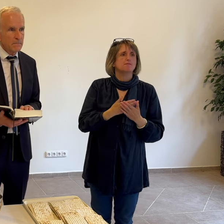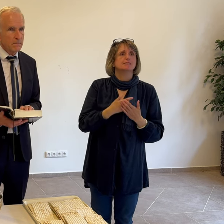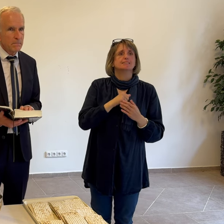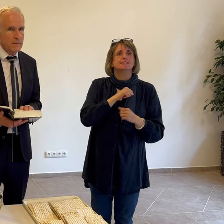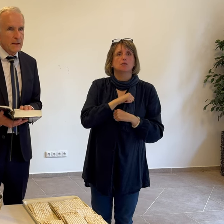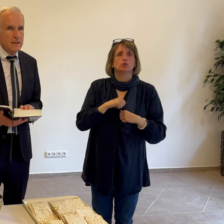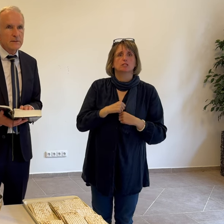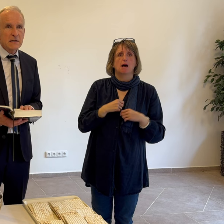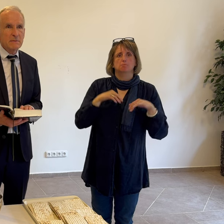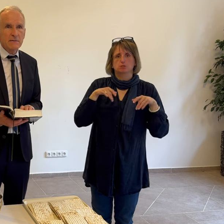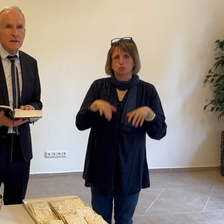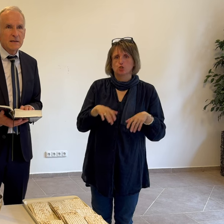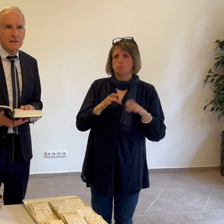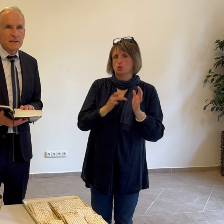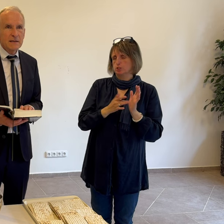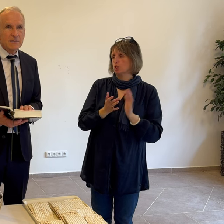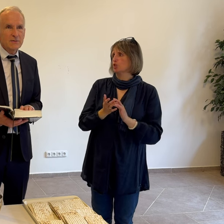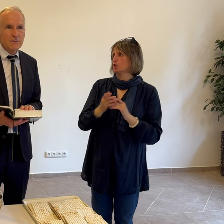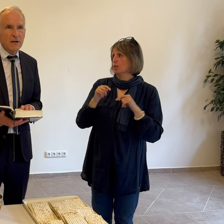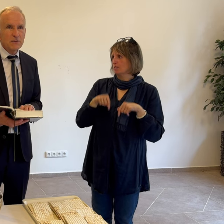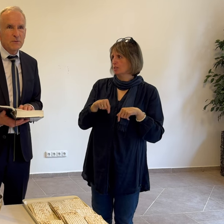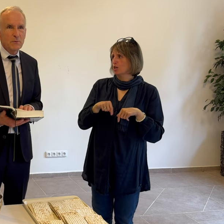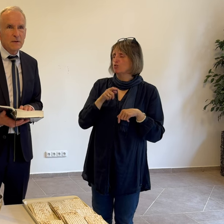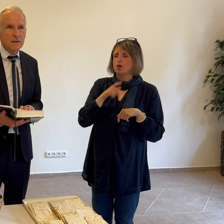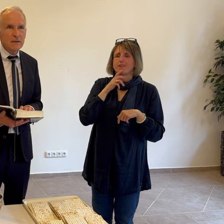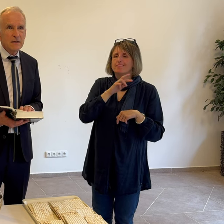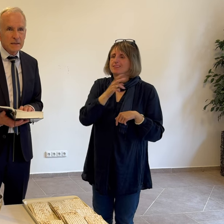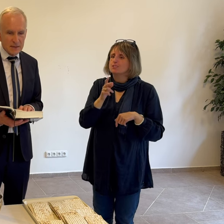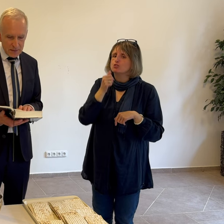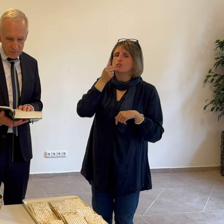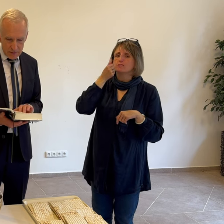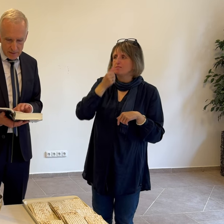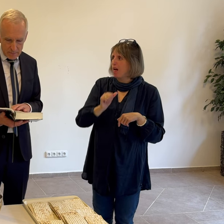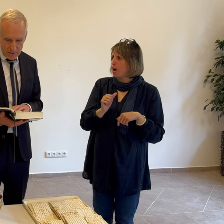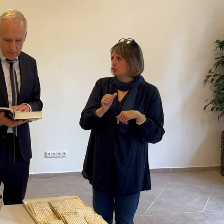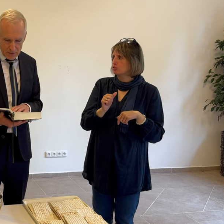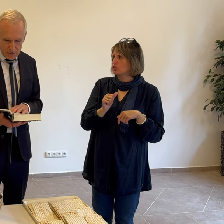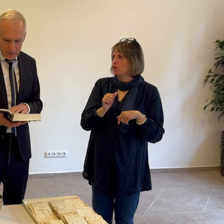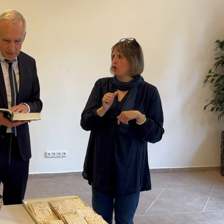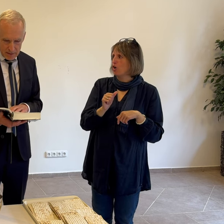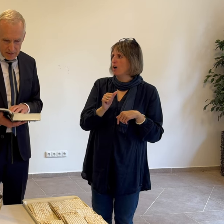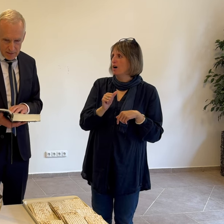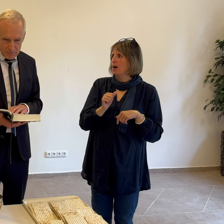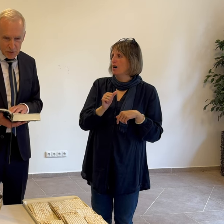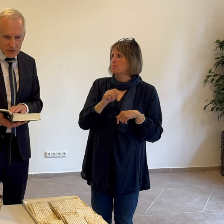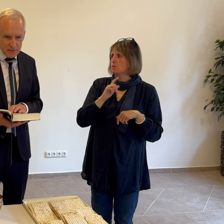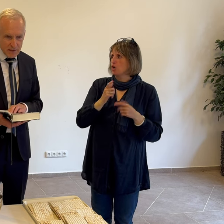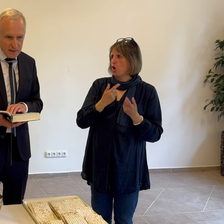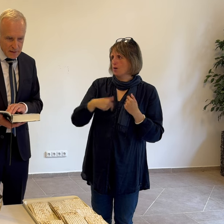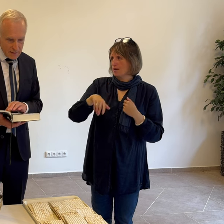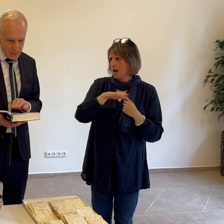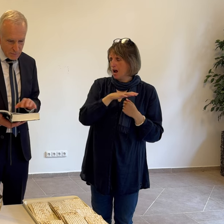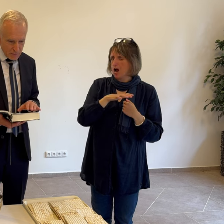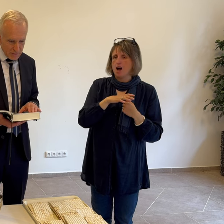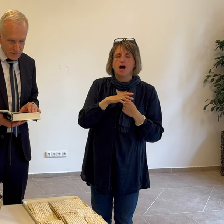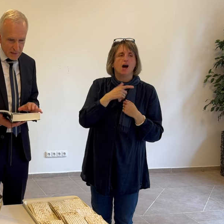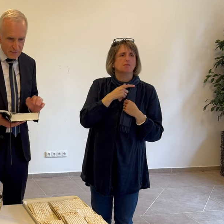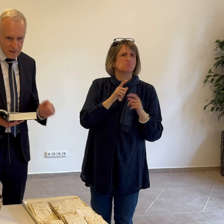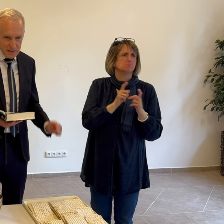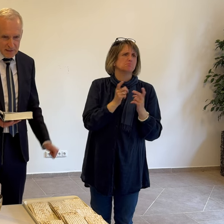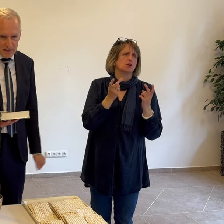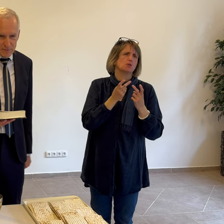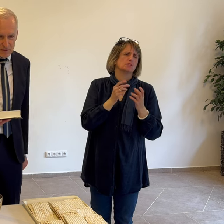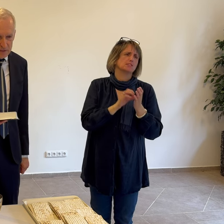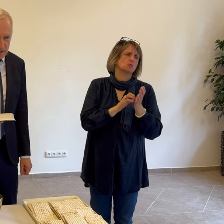nestačí je to zajímavé jak jsou zvláštní pohledy když jsem četl právě O mši svaté od profesora